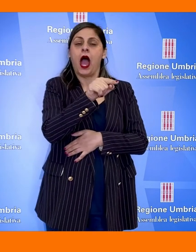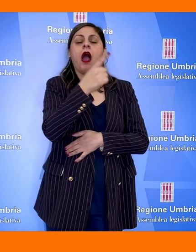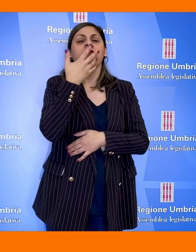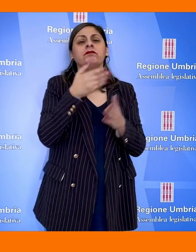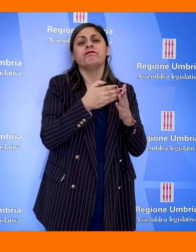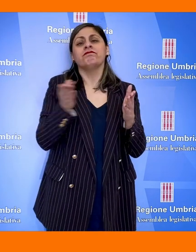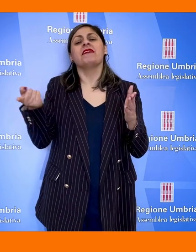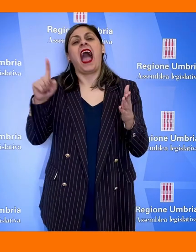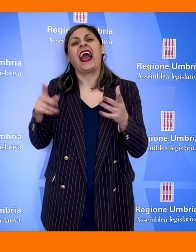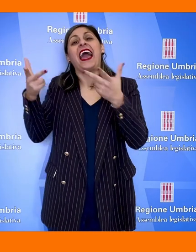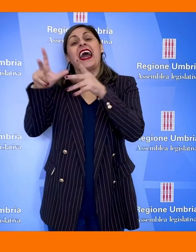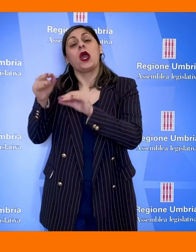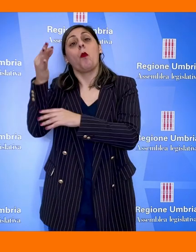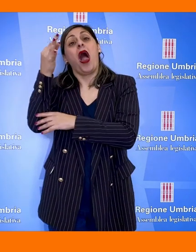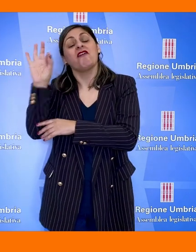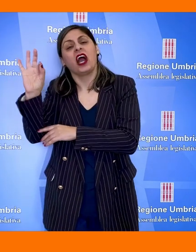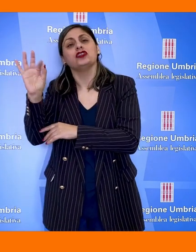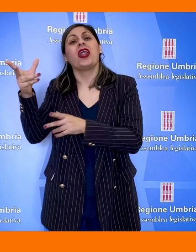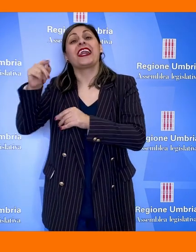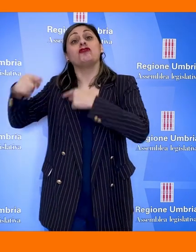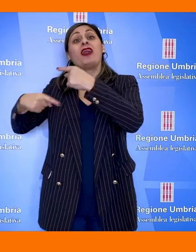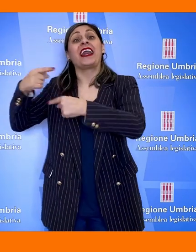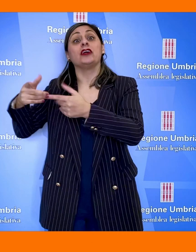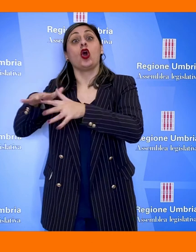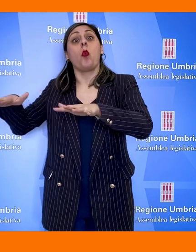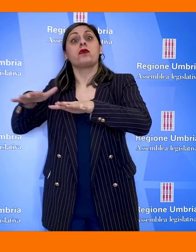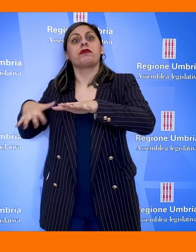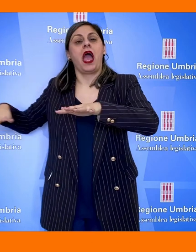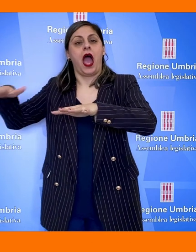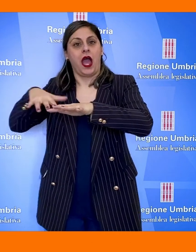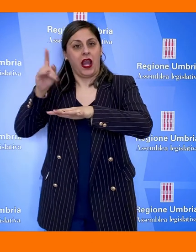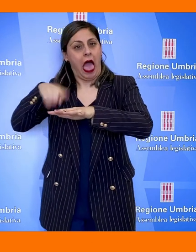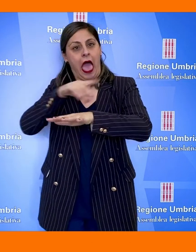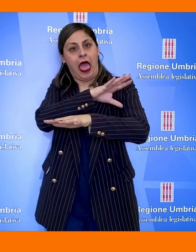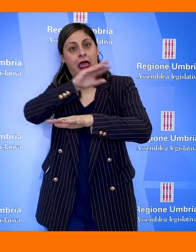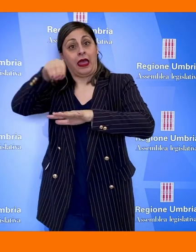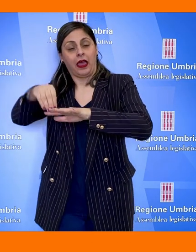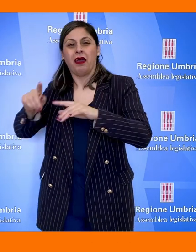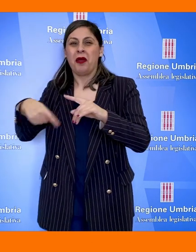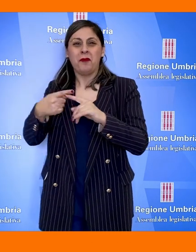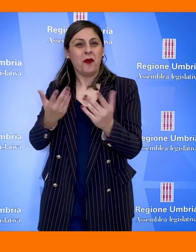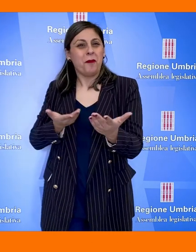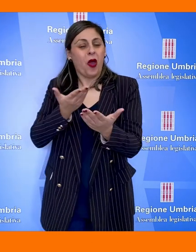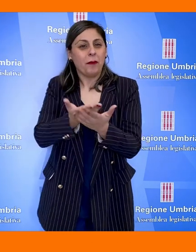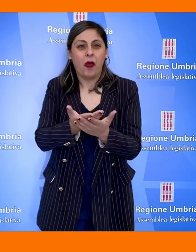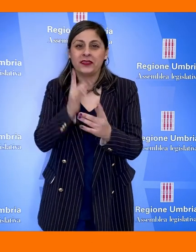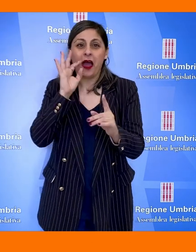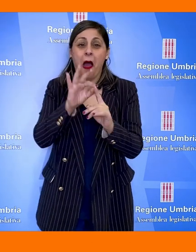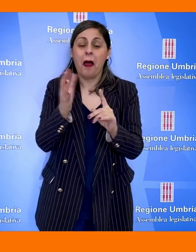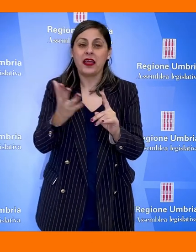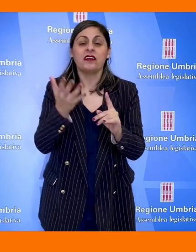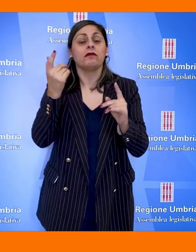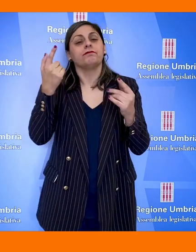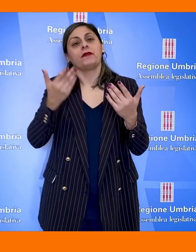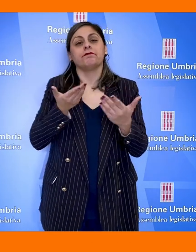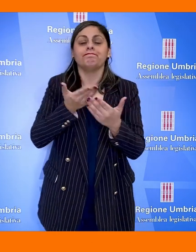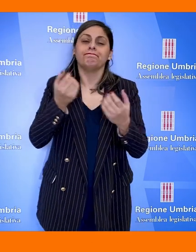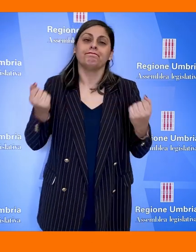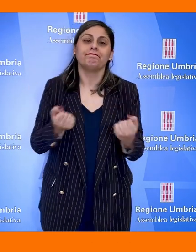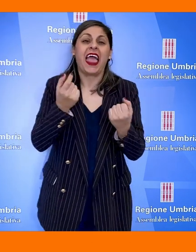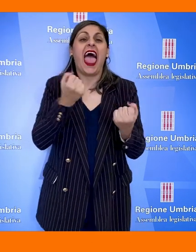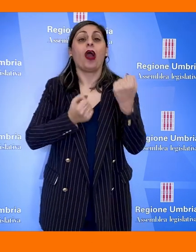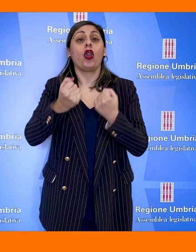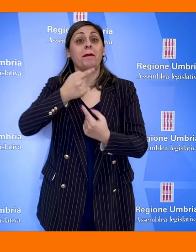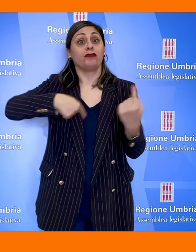SCIA anche agli interventi di riqualificazione e rigenerazione urbana. Infine, la proposta punta alla promozione